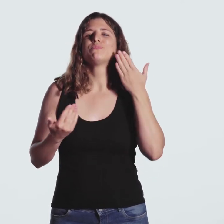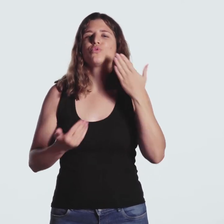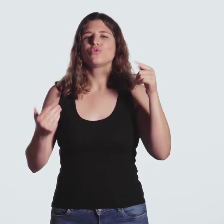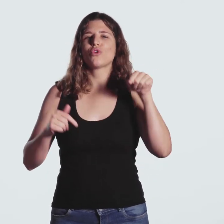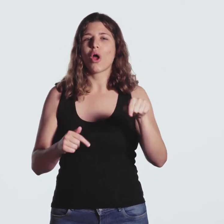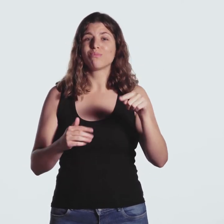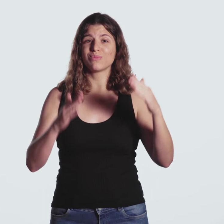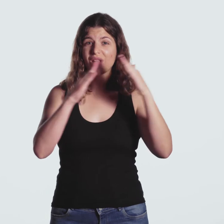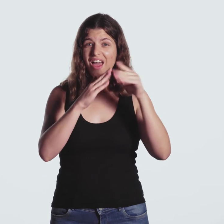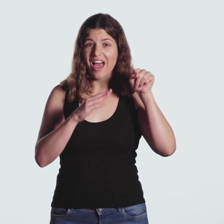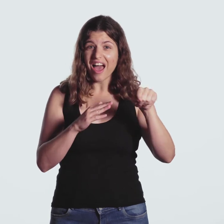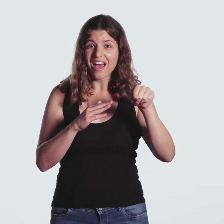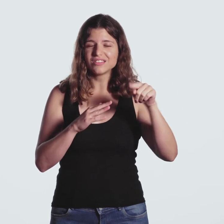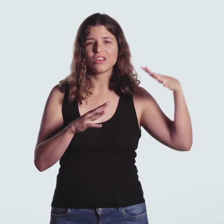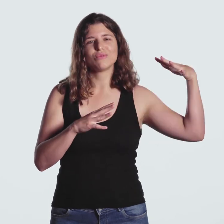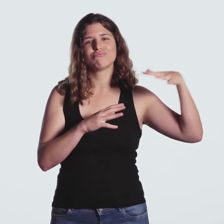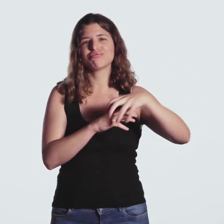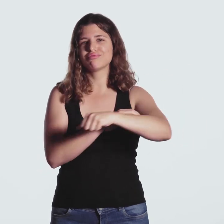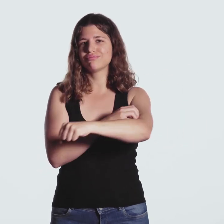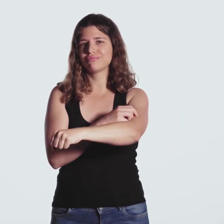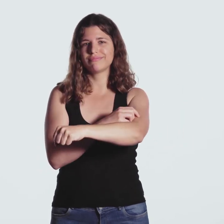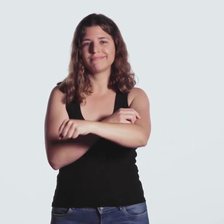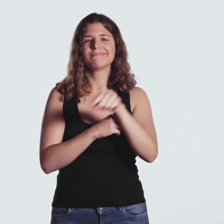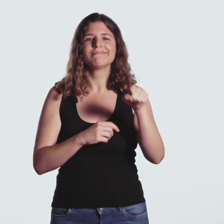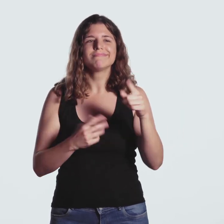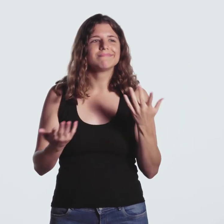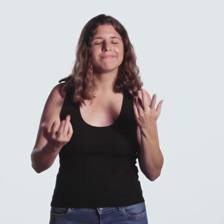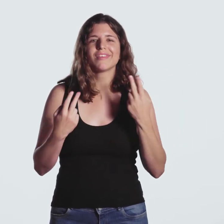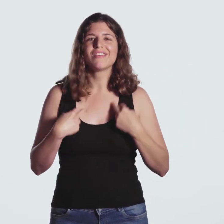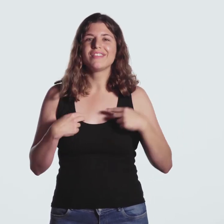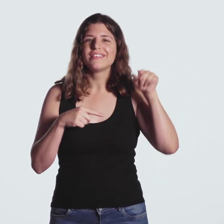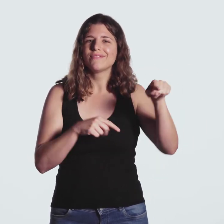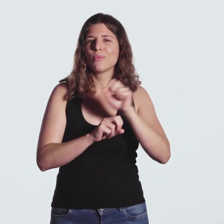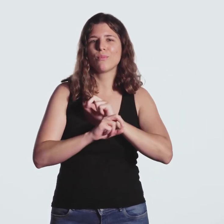pericoloso. Purtroppo la casa è andata distrutta ed era